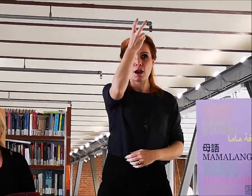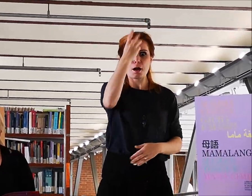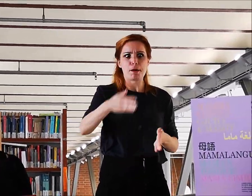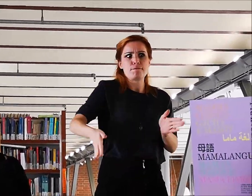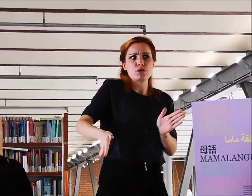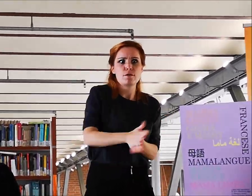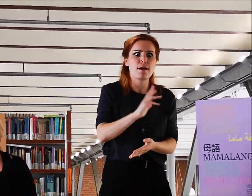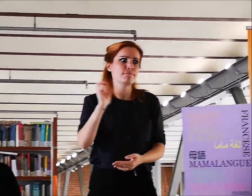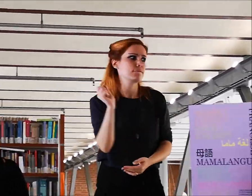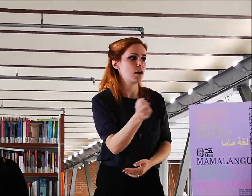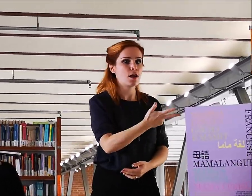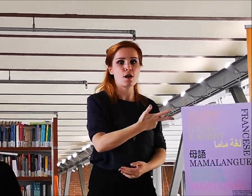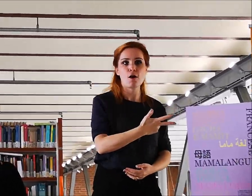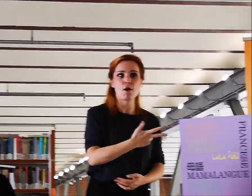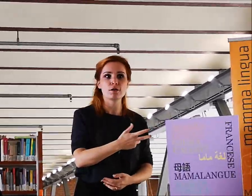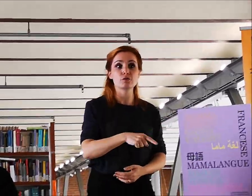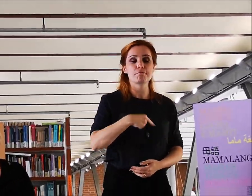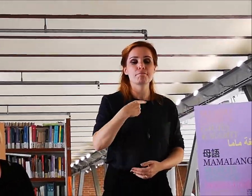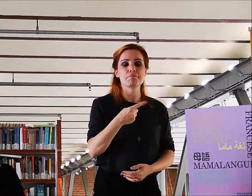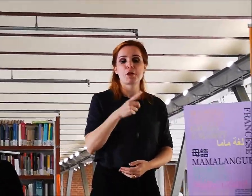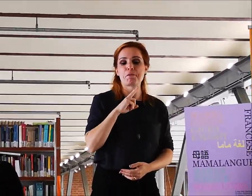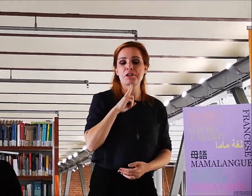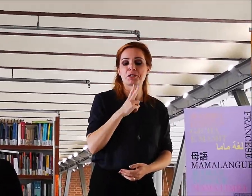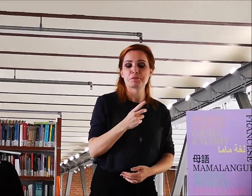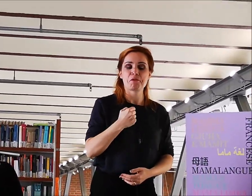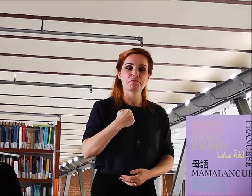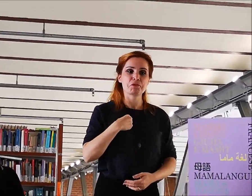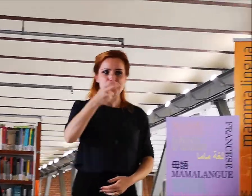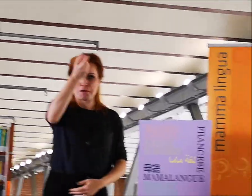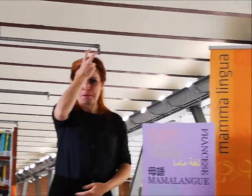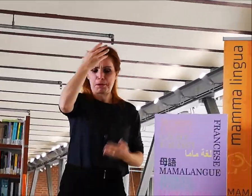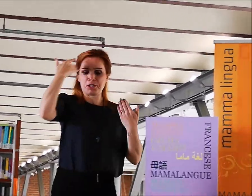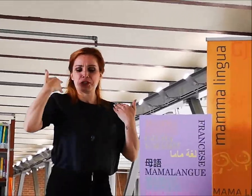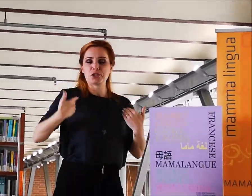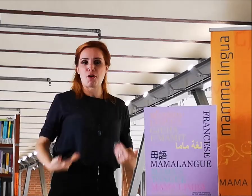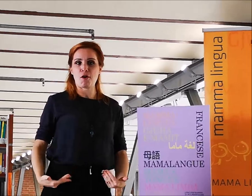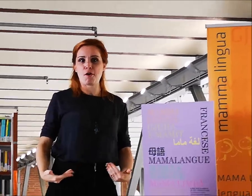La capra fugge via con un racchio e dice: io sono la capra capretta